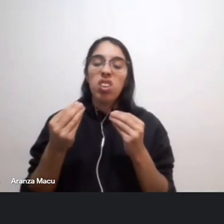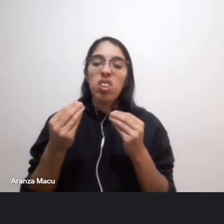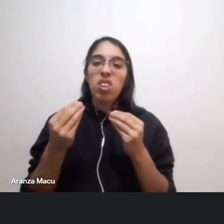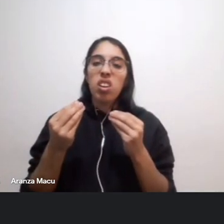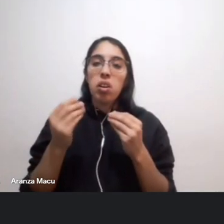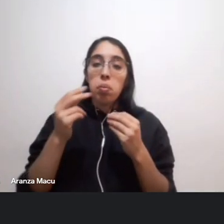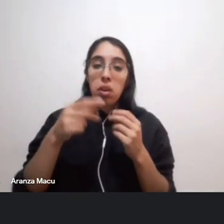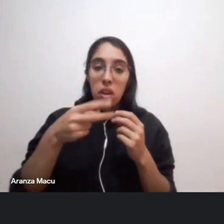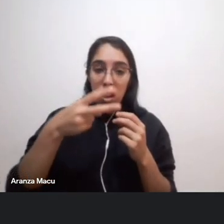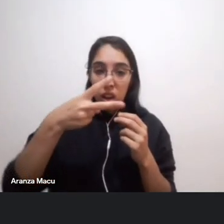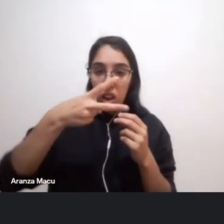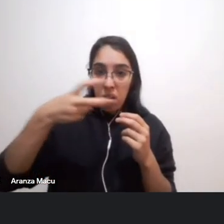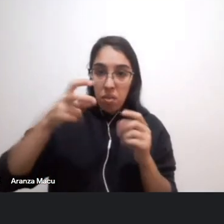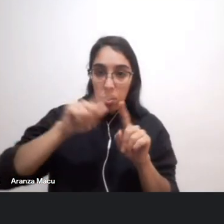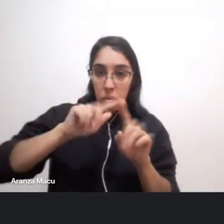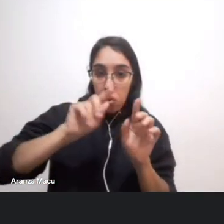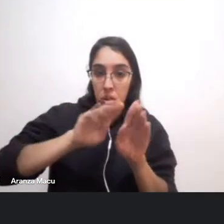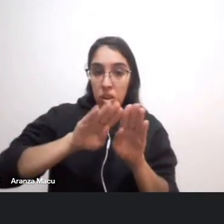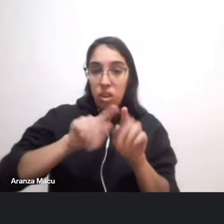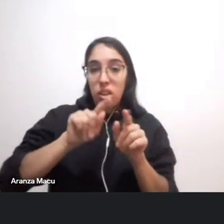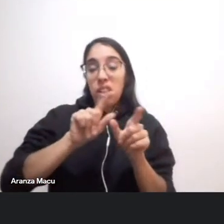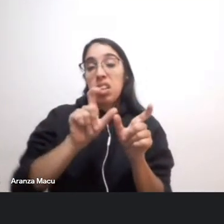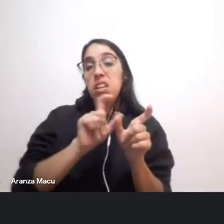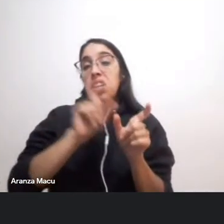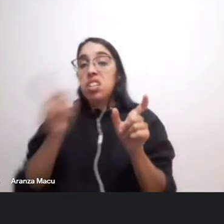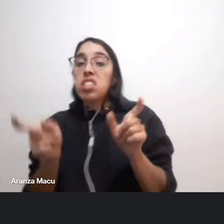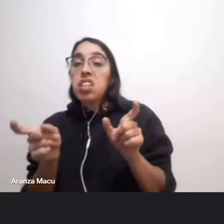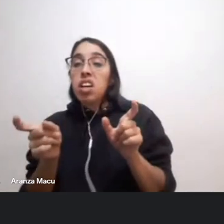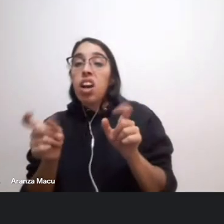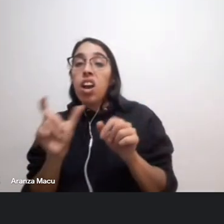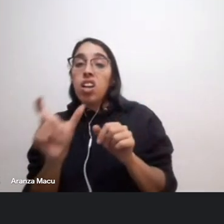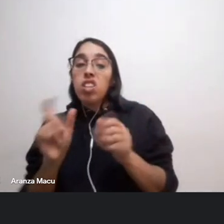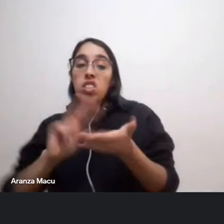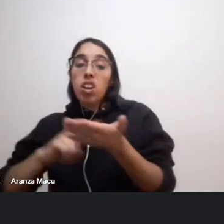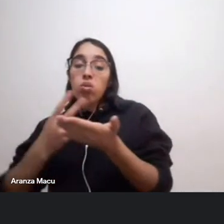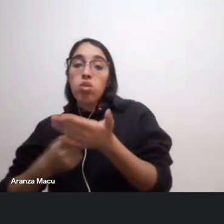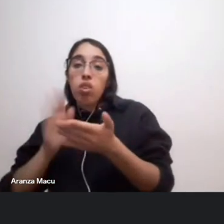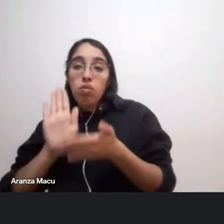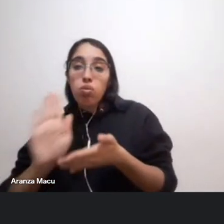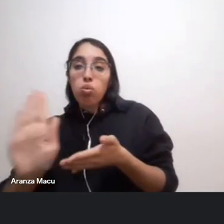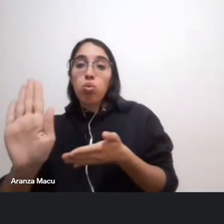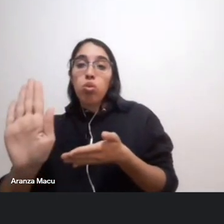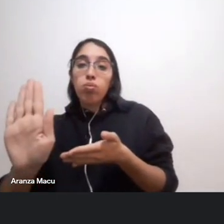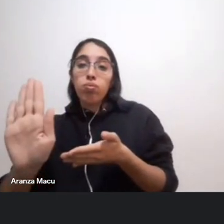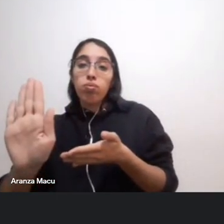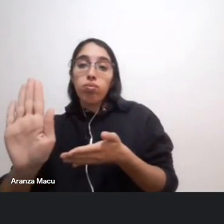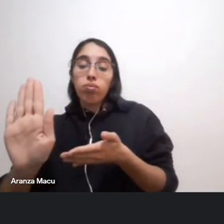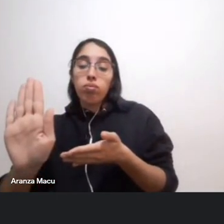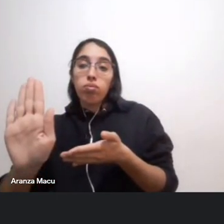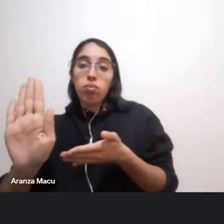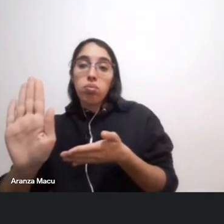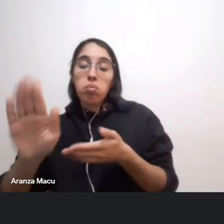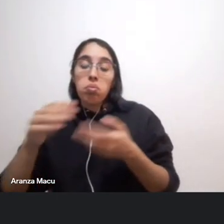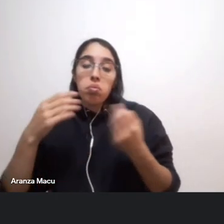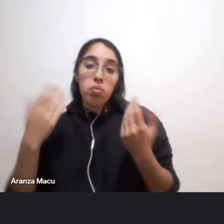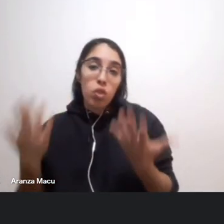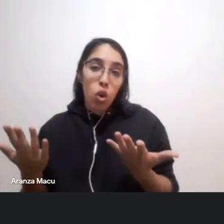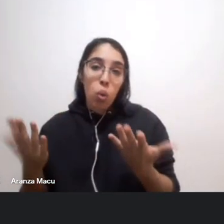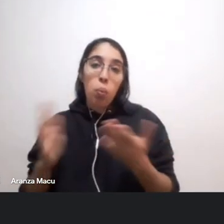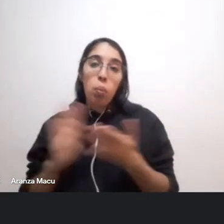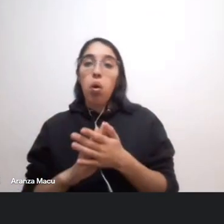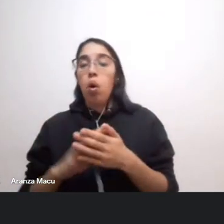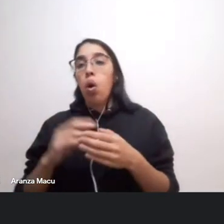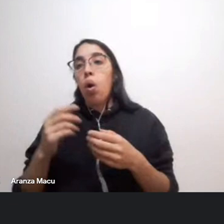en futuro. O sea, por ejemplo, si es el verbo ser, será. Si es el verbo estar, estará. Si es el